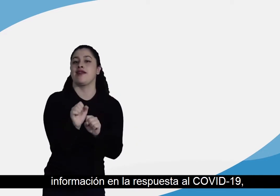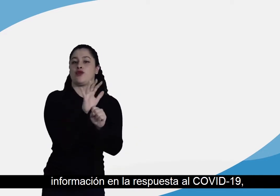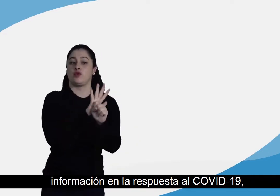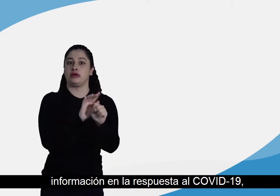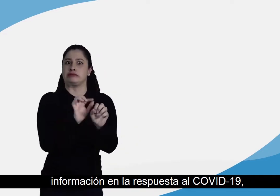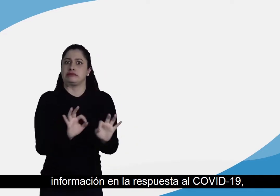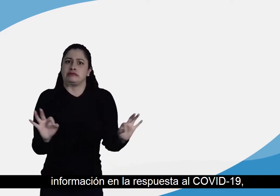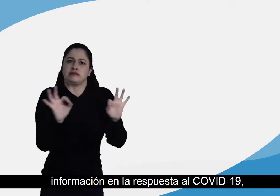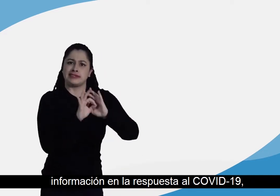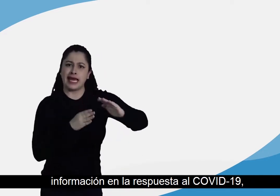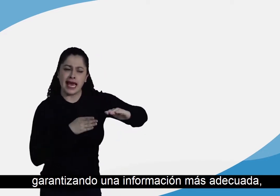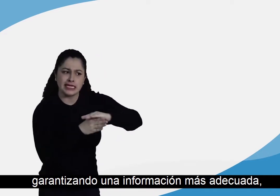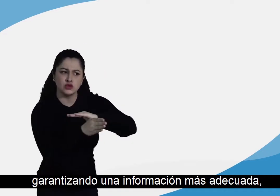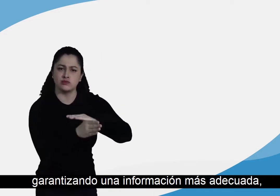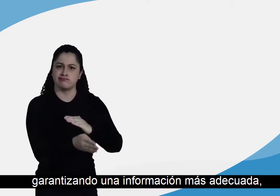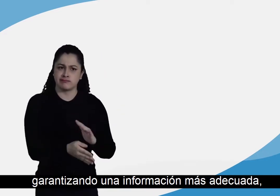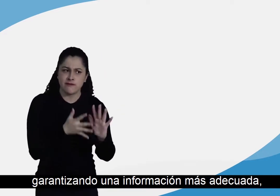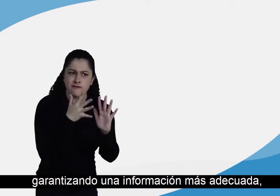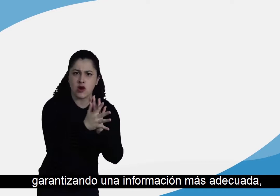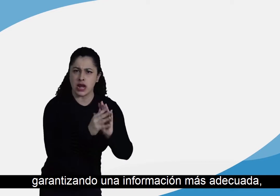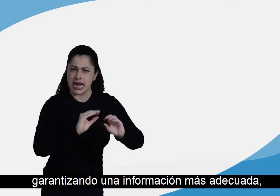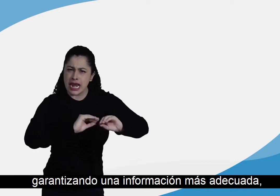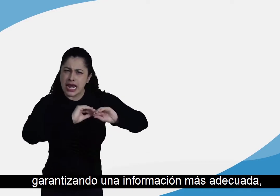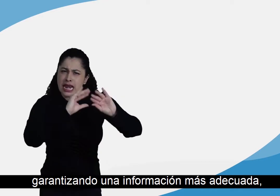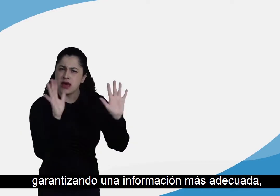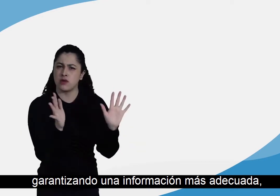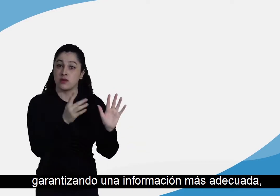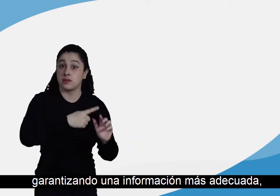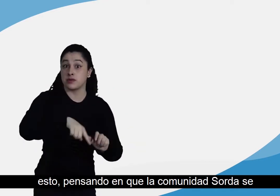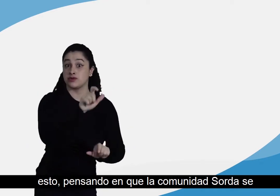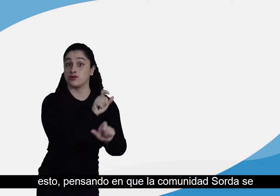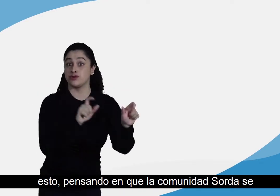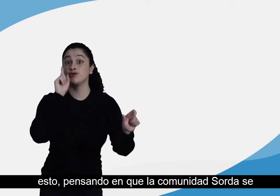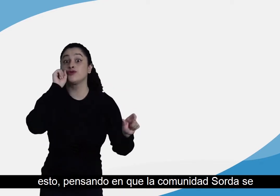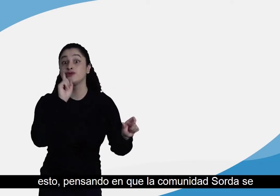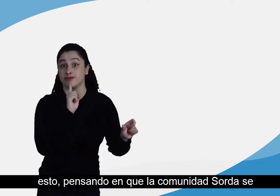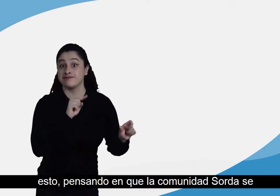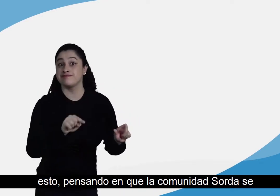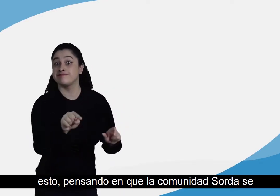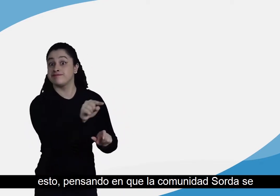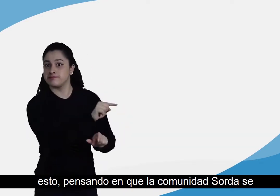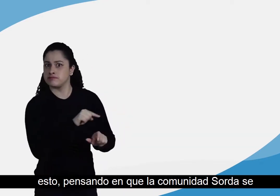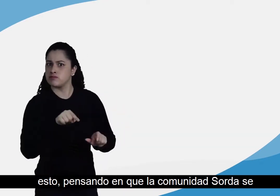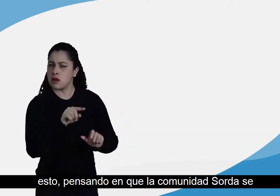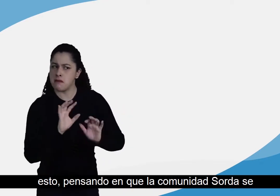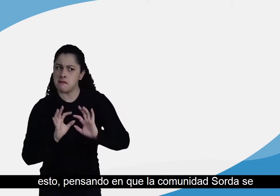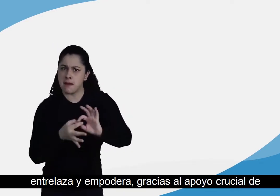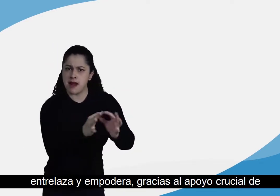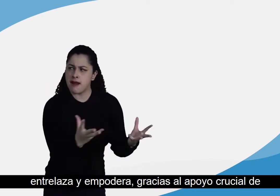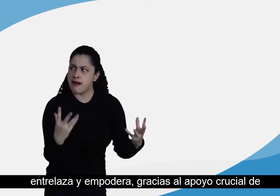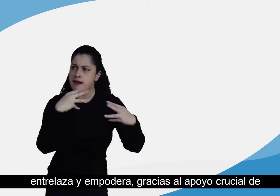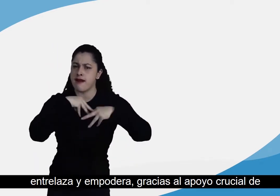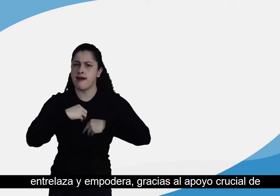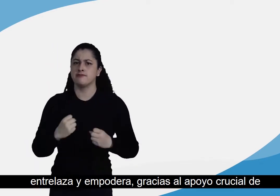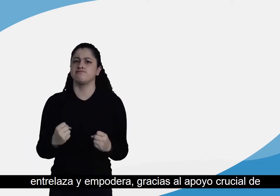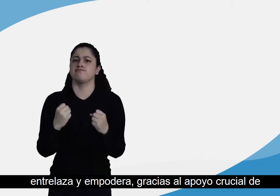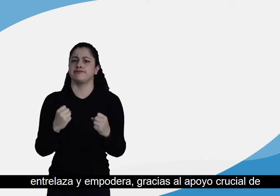al COVID-19, garantizando una información más adecuada. Esto pensando en que la comunidad sorda se